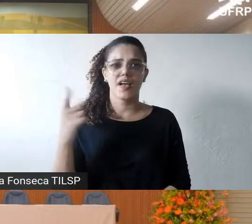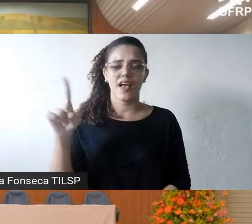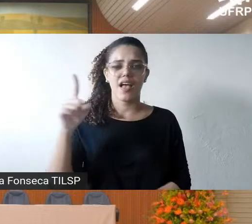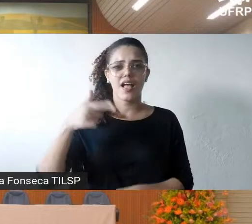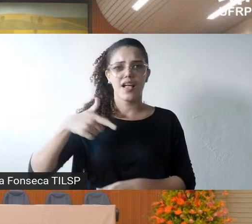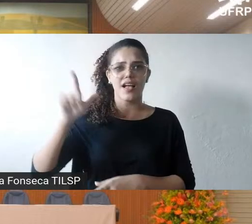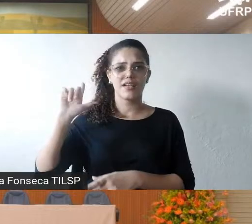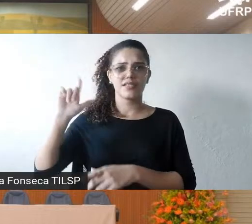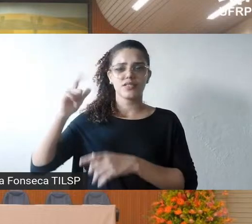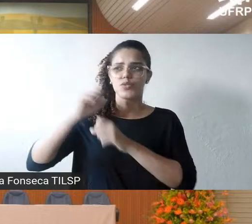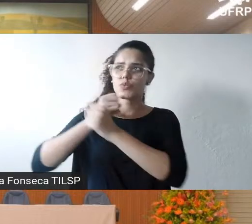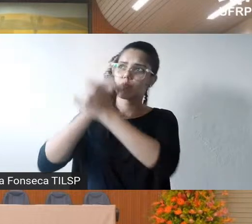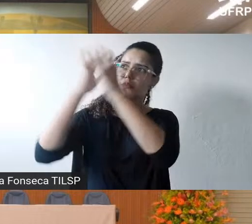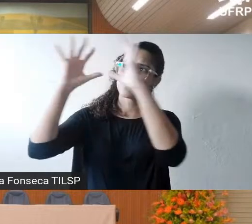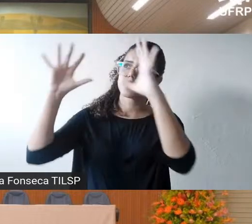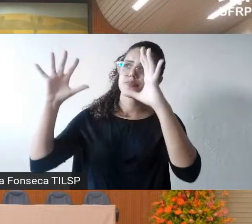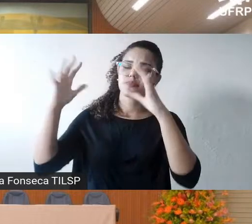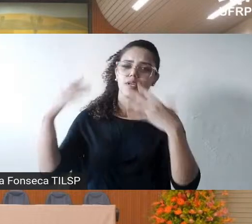Enfim.